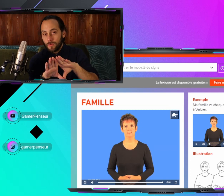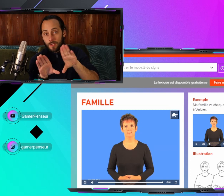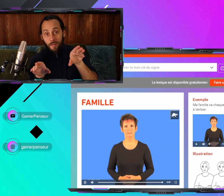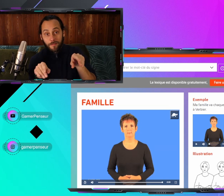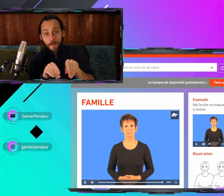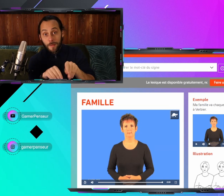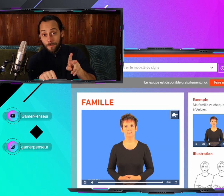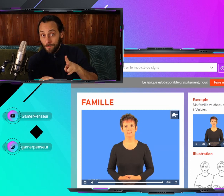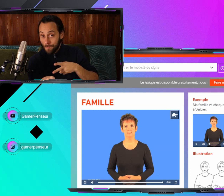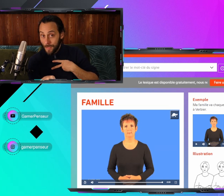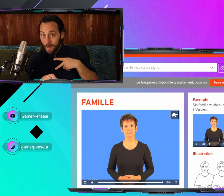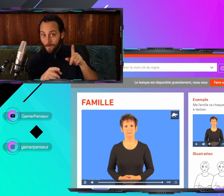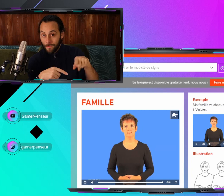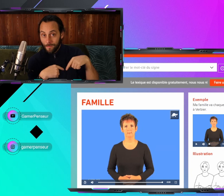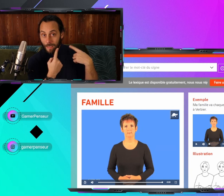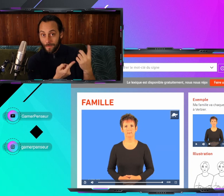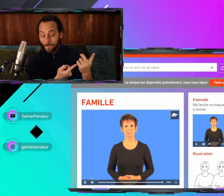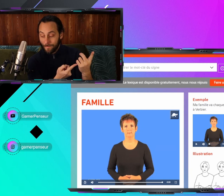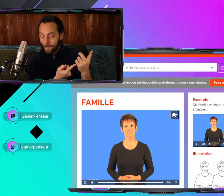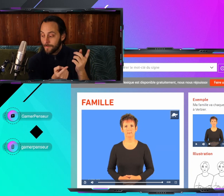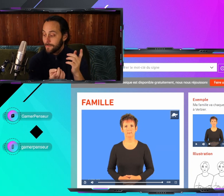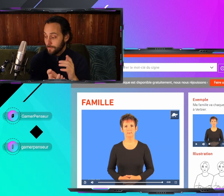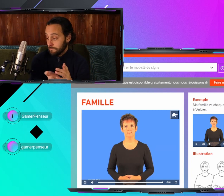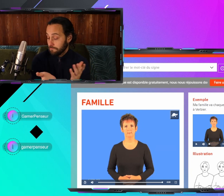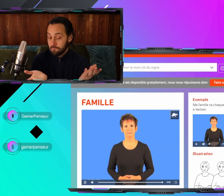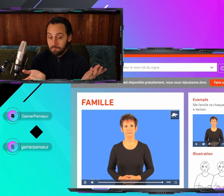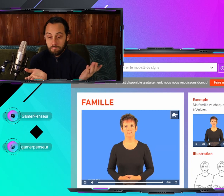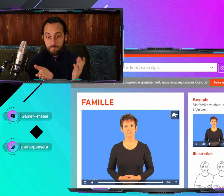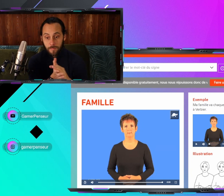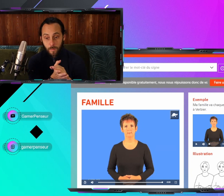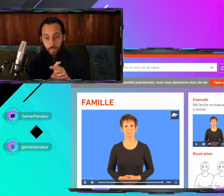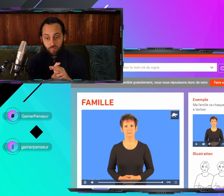famille, donc, sera famille Pi va.